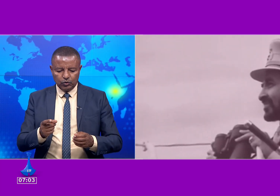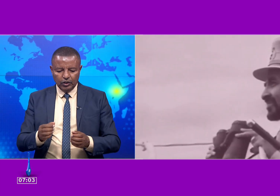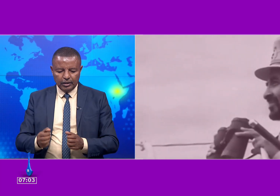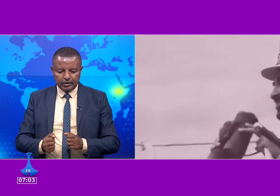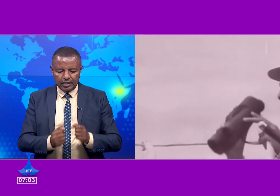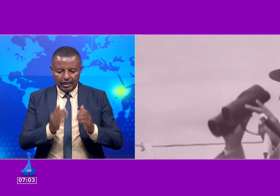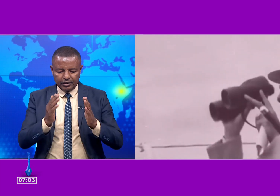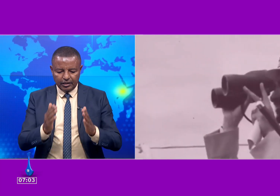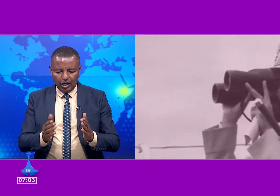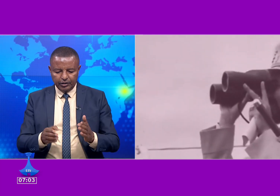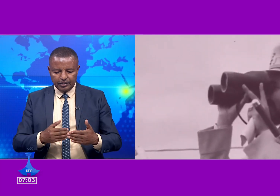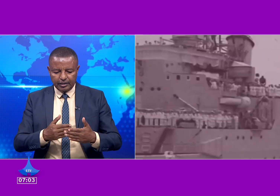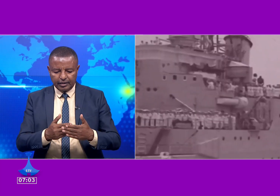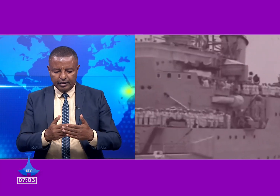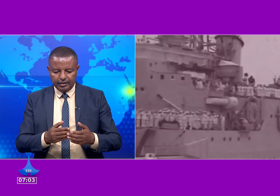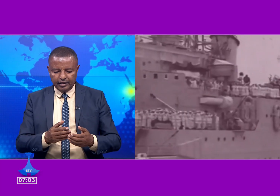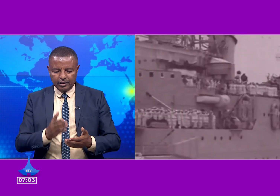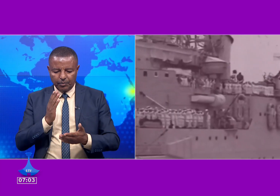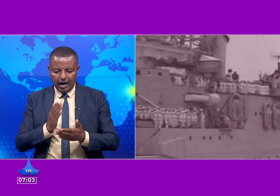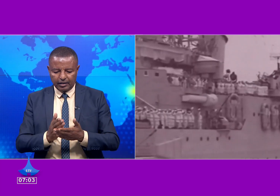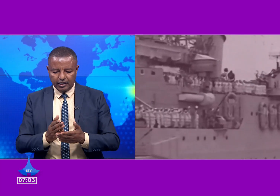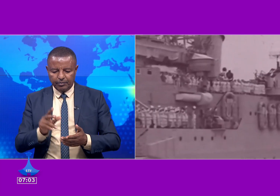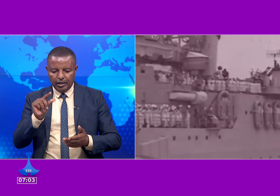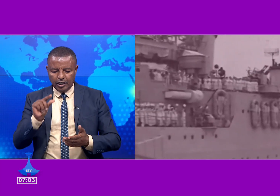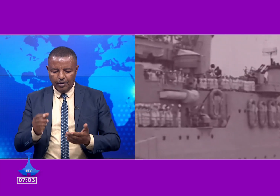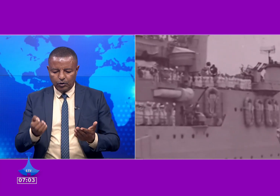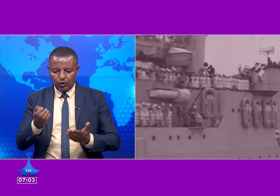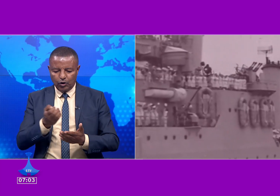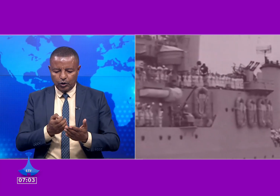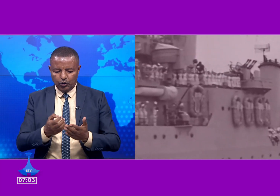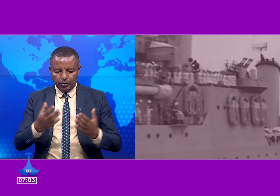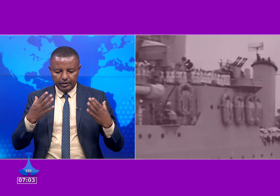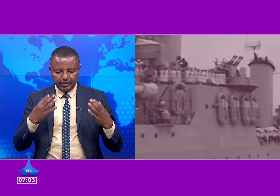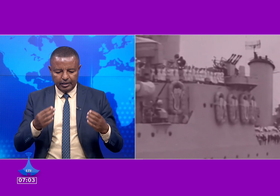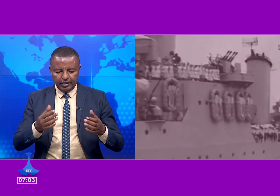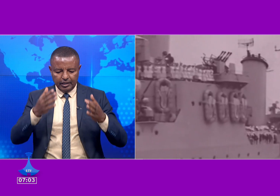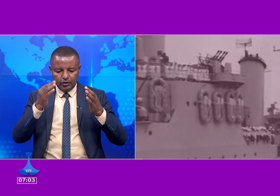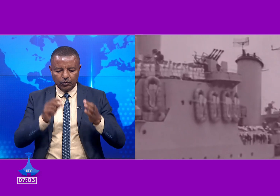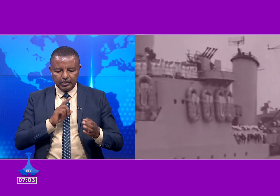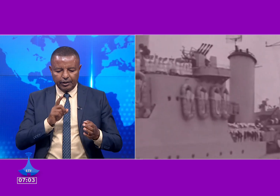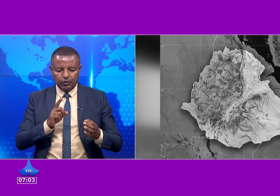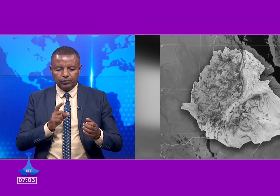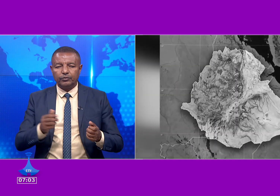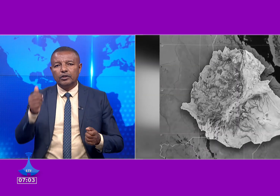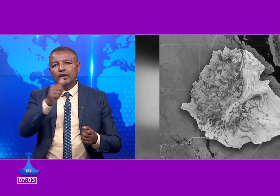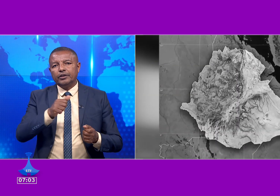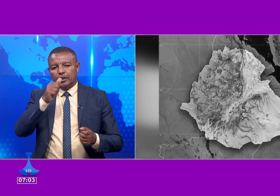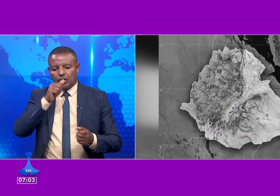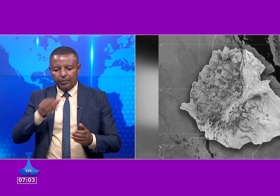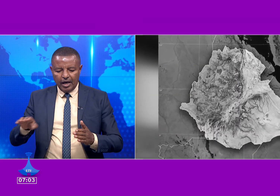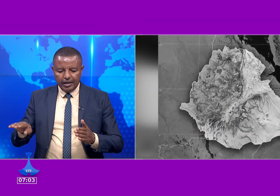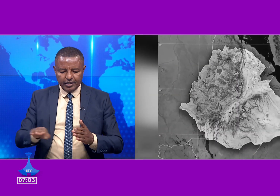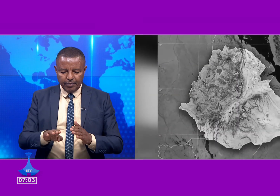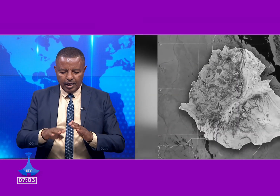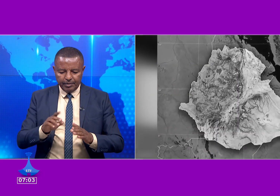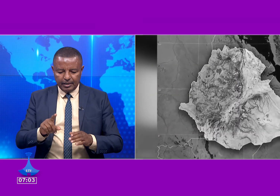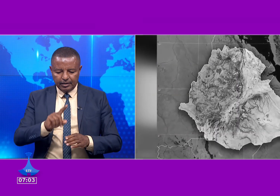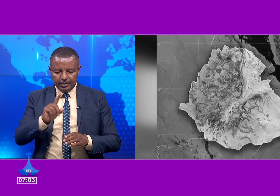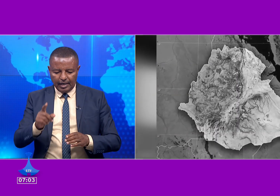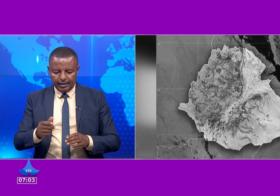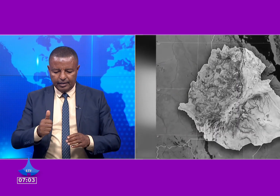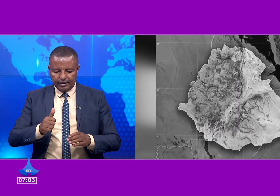በመሆኑ ስትራቴጂካዊ ጥገኝነት ማክተም ለማክሮ ኢኮኖሚ ጤንነት ወሳኝ ነው። የኢትዮጵያ የባህር